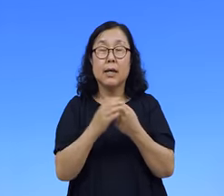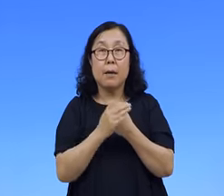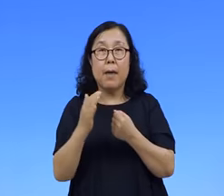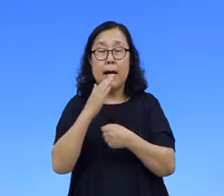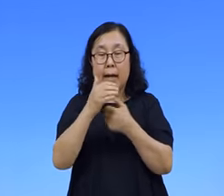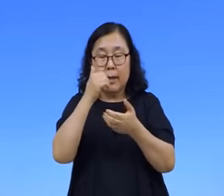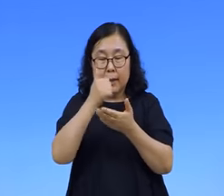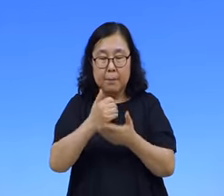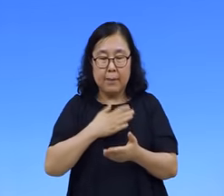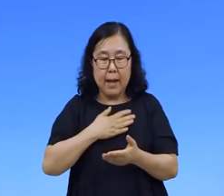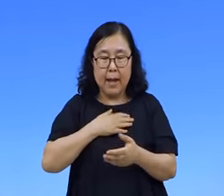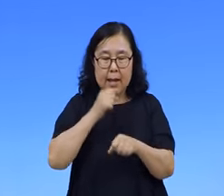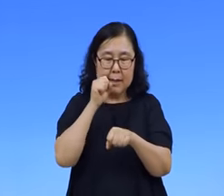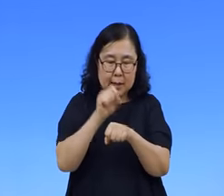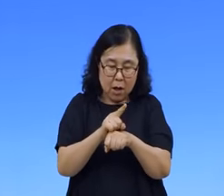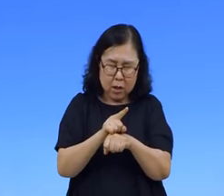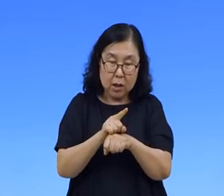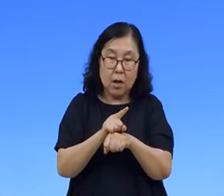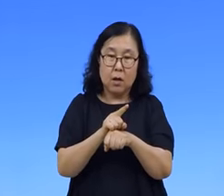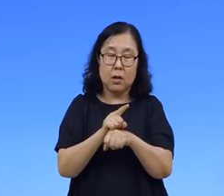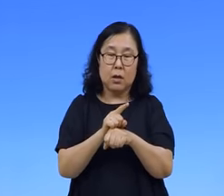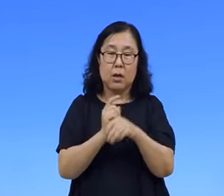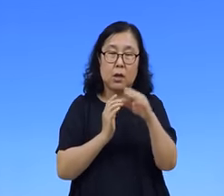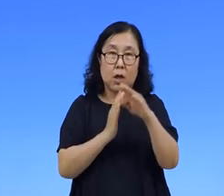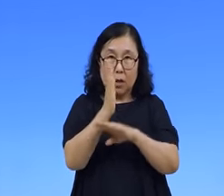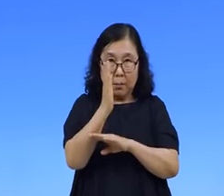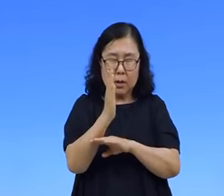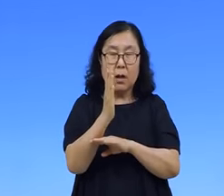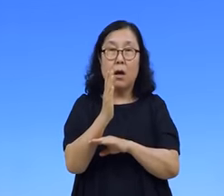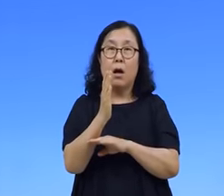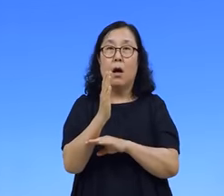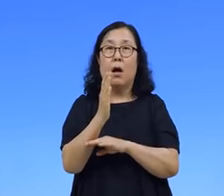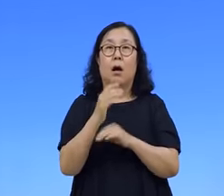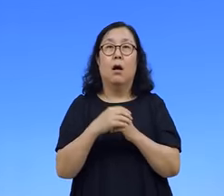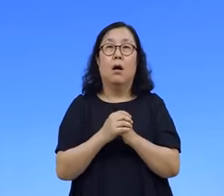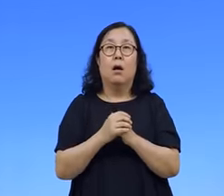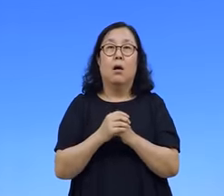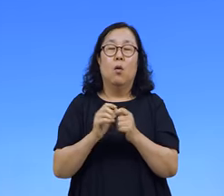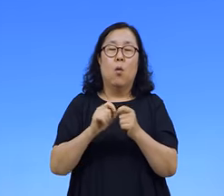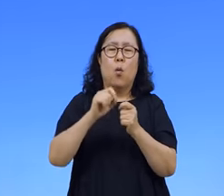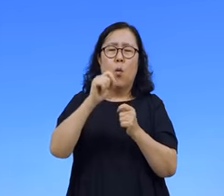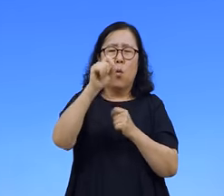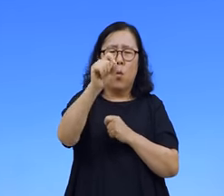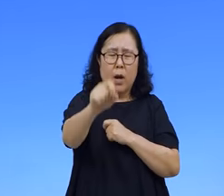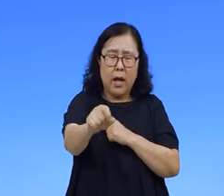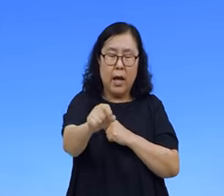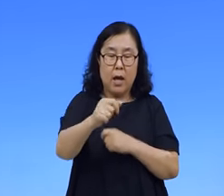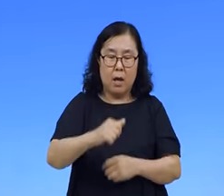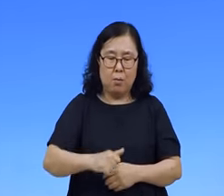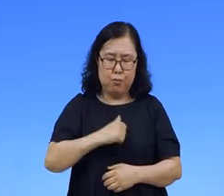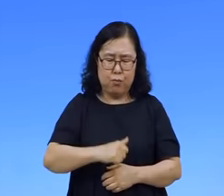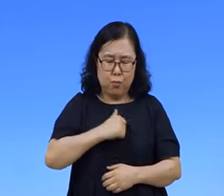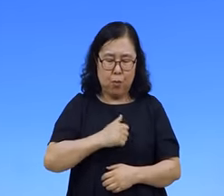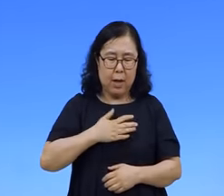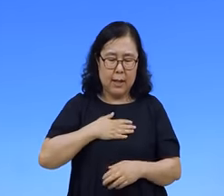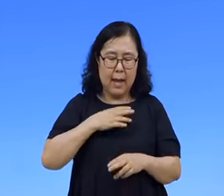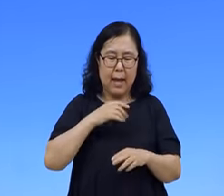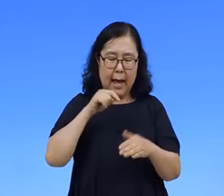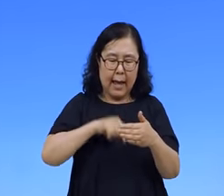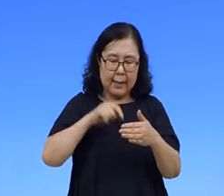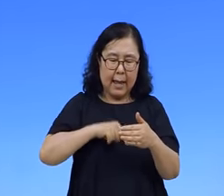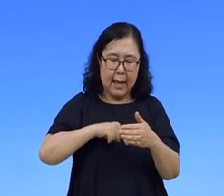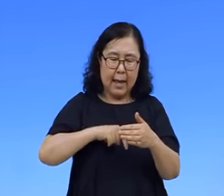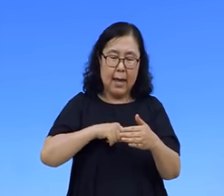때문에 하나님, 내 어떤 기질이나 어떤 성격을 뛰어넘어서 아버지 오래 어떤 분노가 내 안에 자리